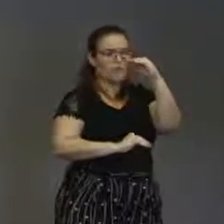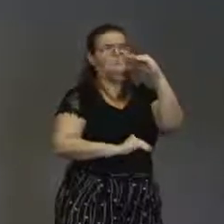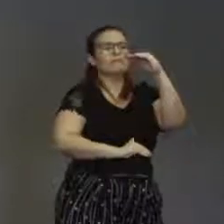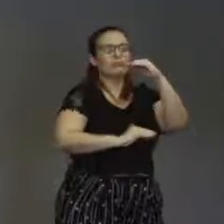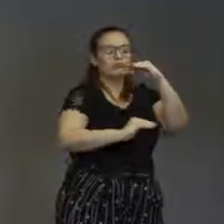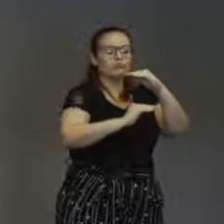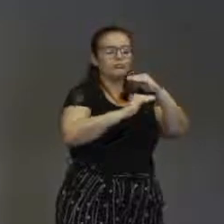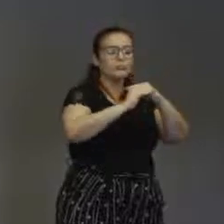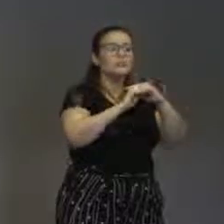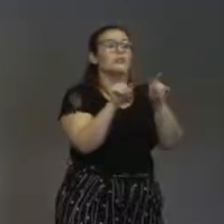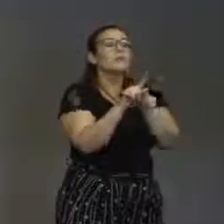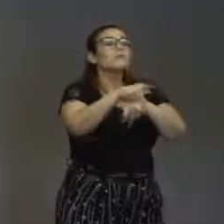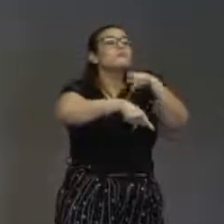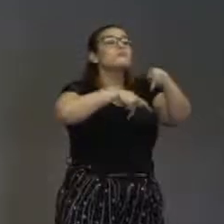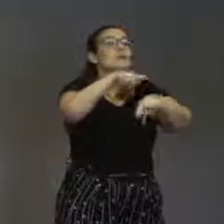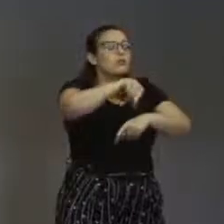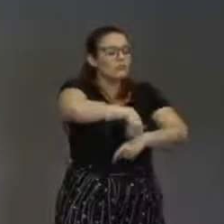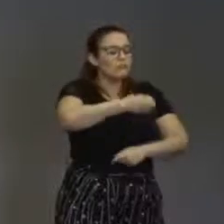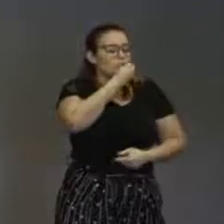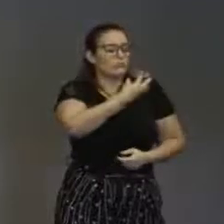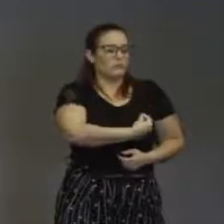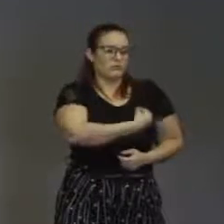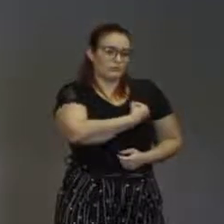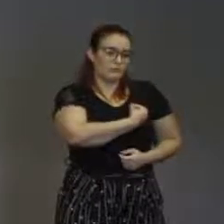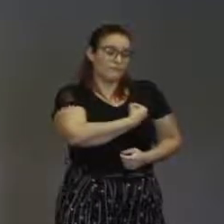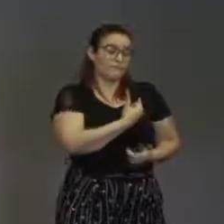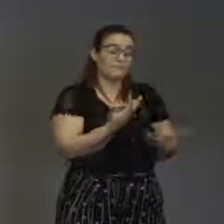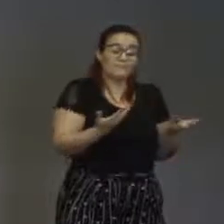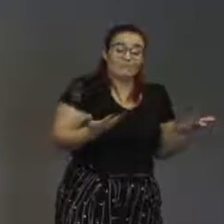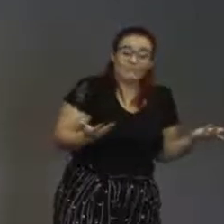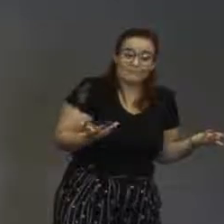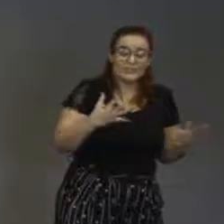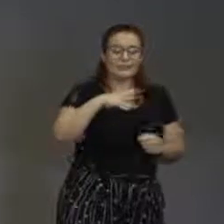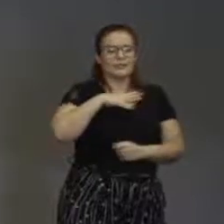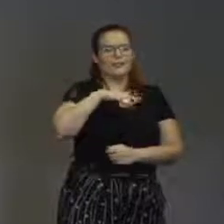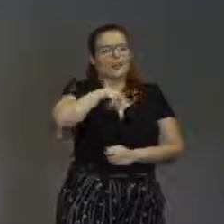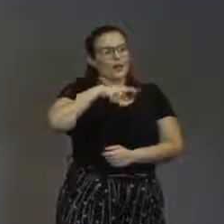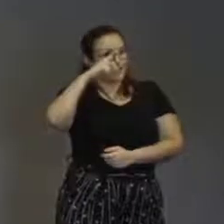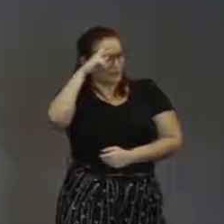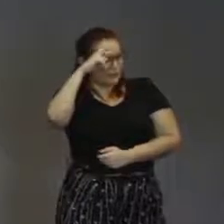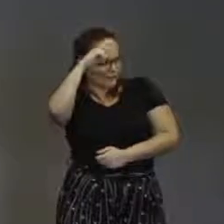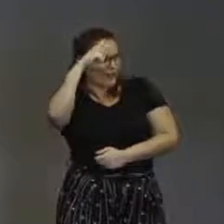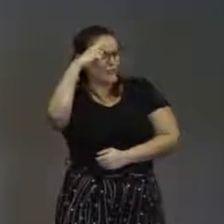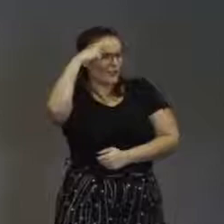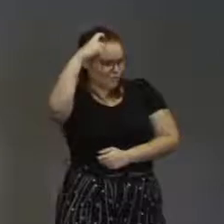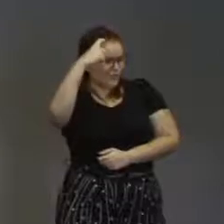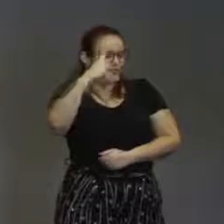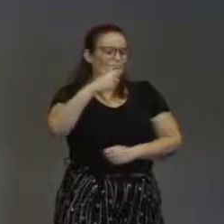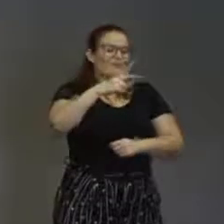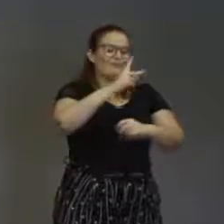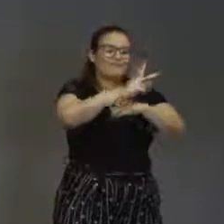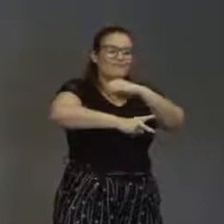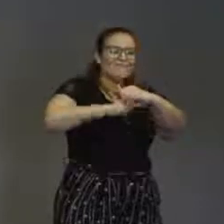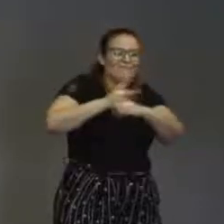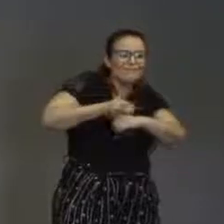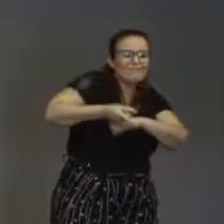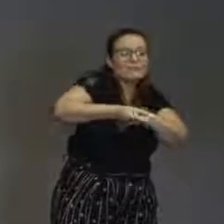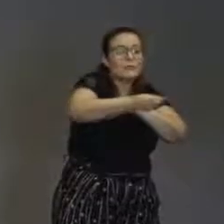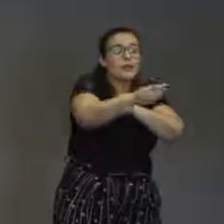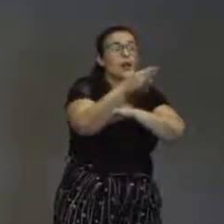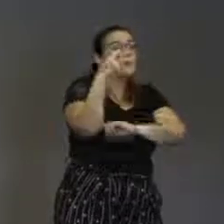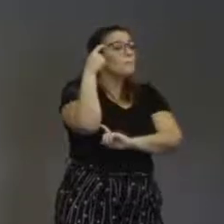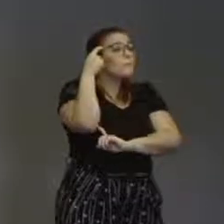da população. Afinal de contas, cidades inteligentes, criativas, sustentáveis, são aquelas